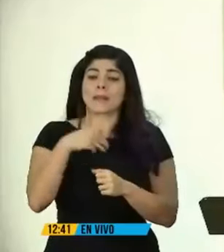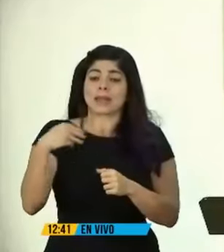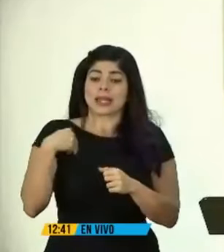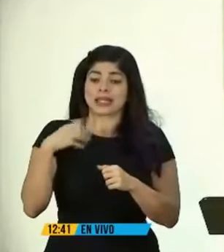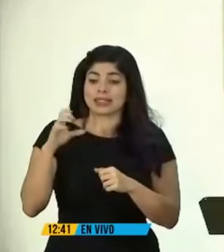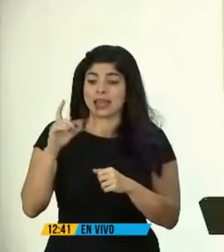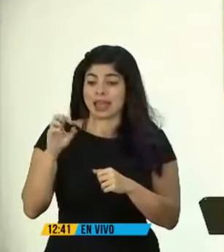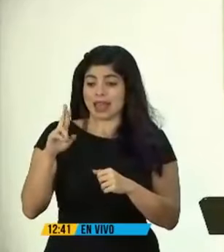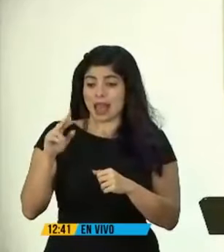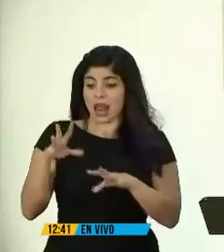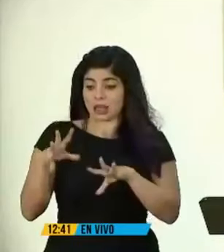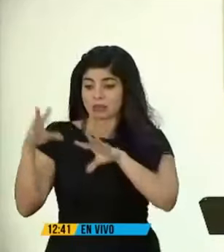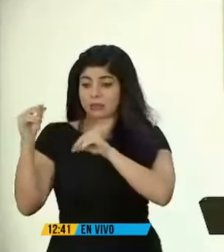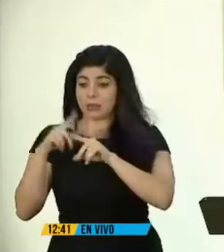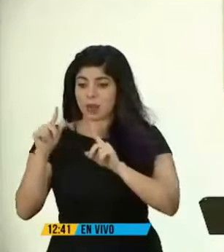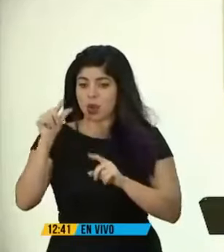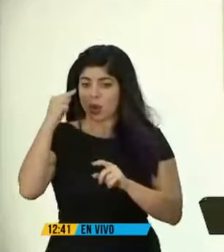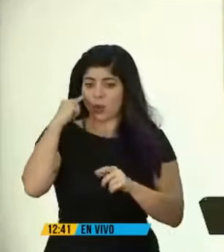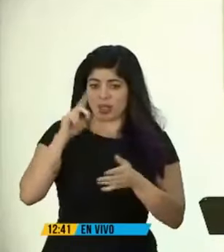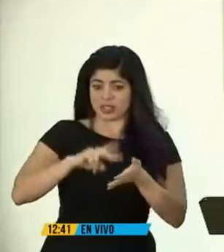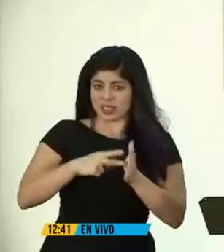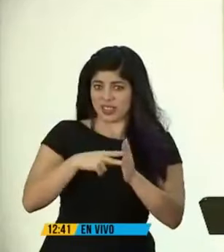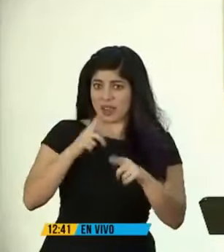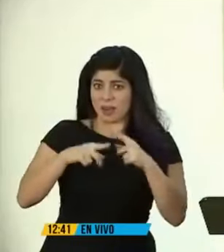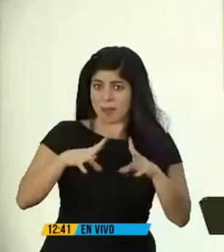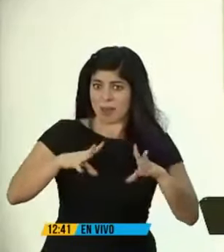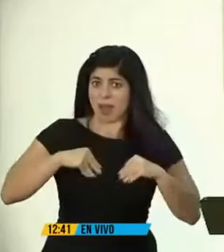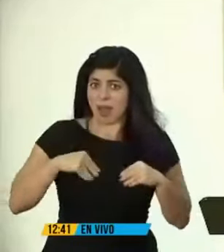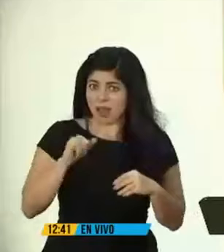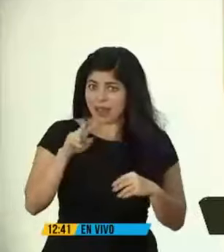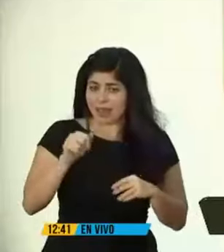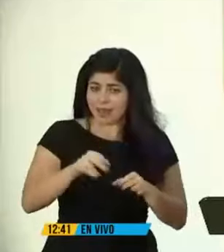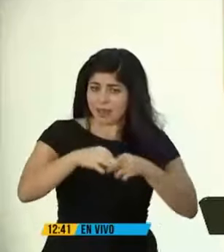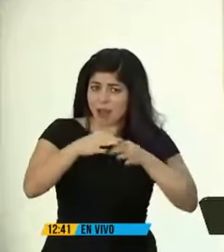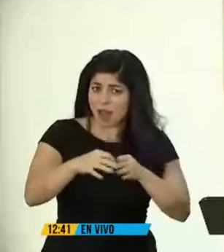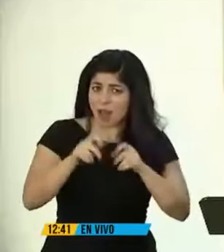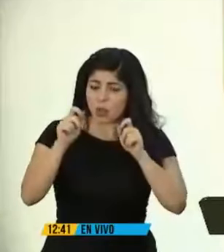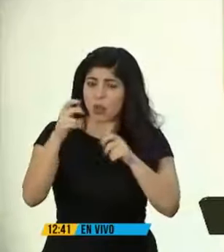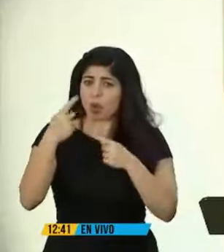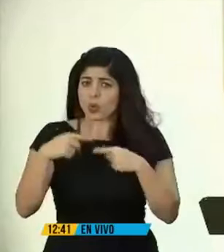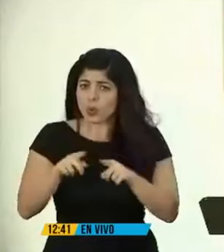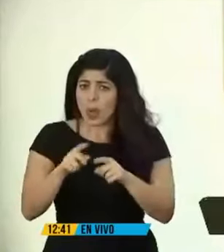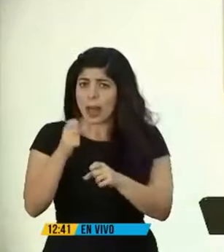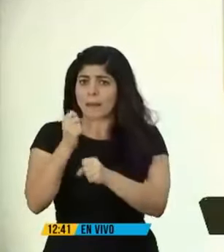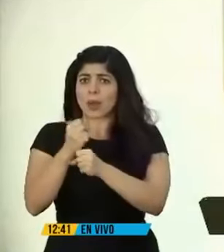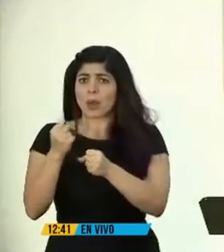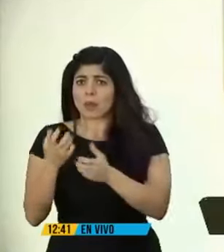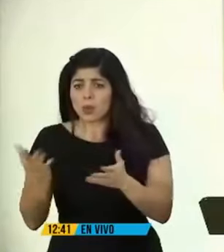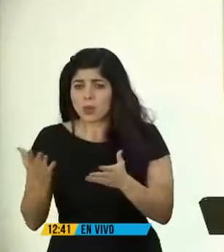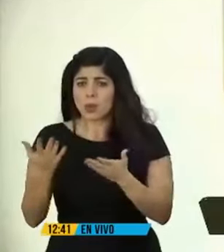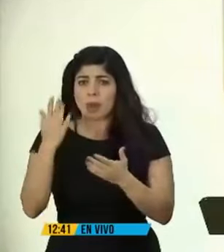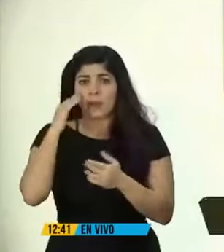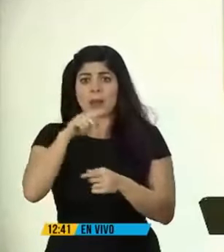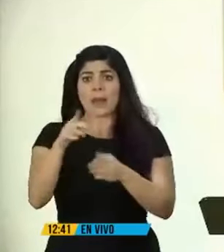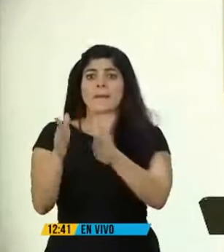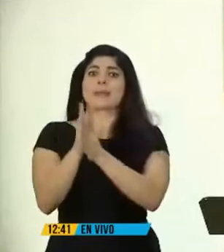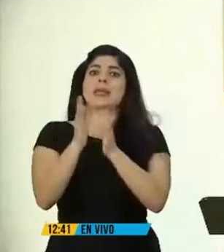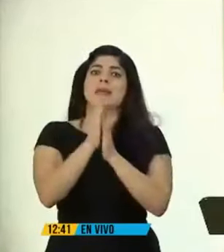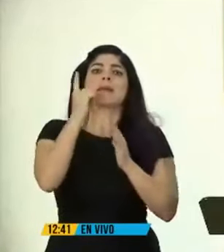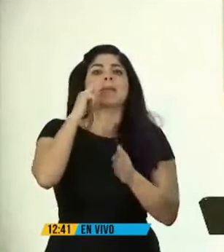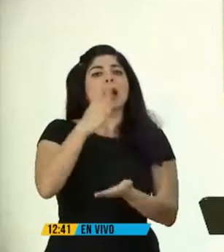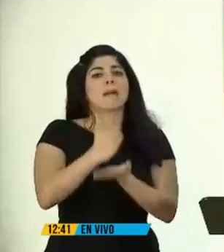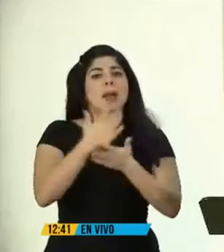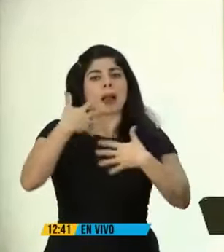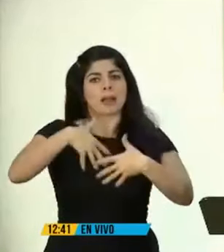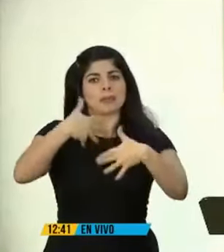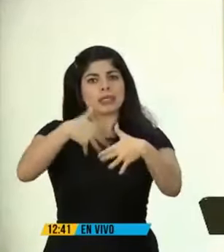Edgar Mora, no sé si el gobierno también va a ceder con la moratoria al IVA, con educación dual, con empleo público, porque también están pidiendo eso para deponer